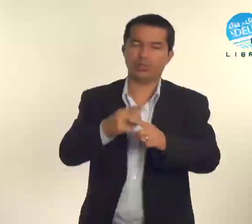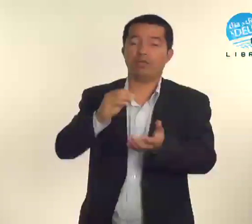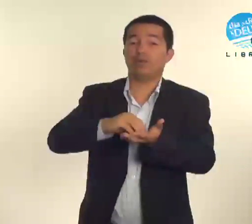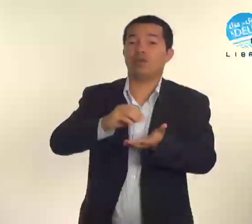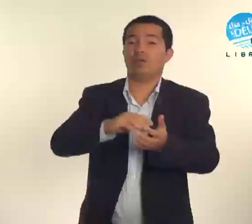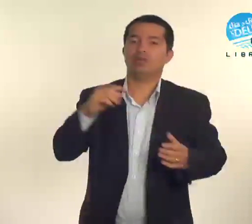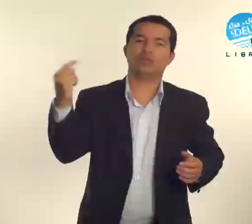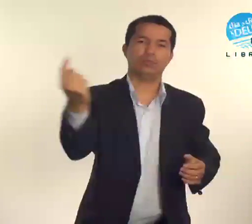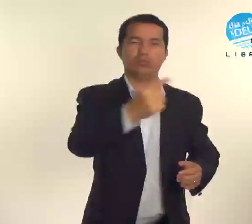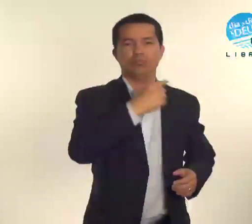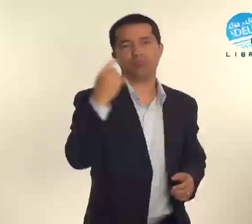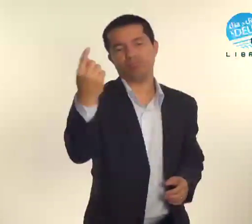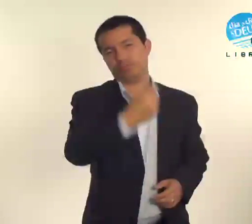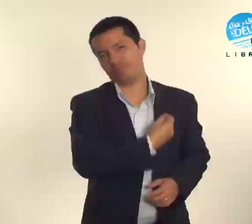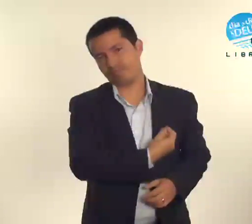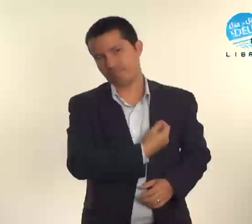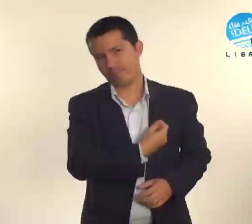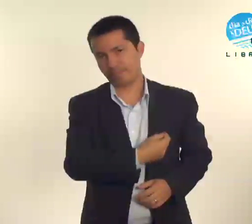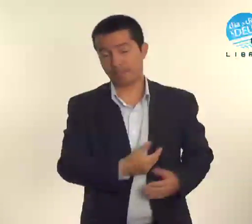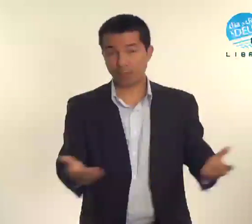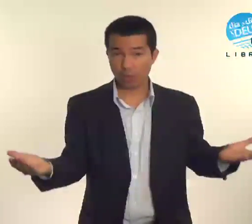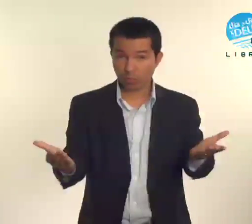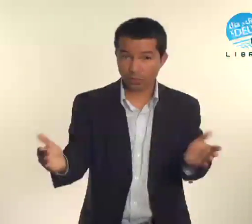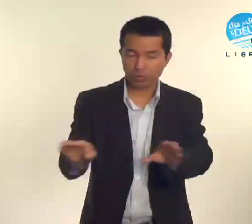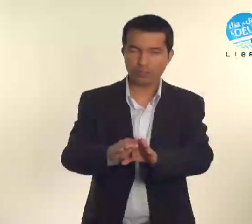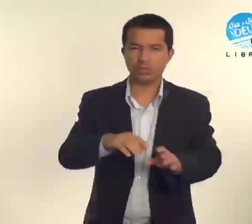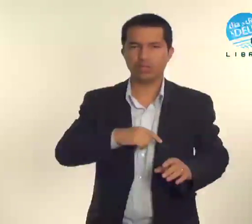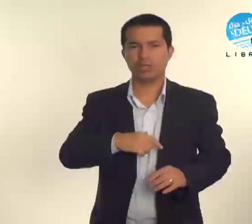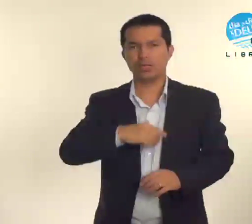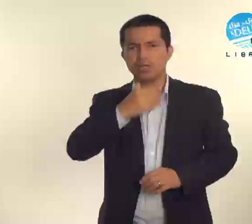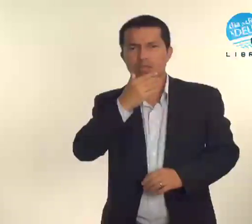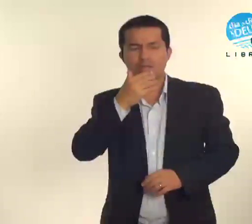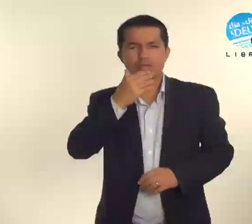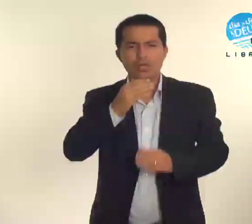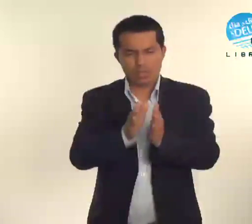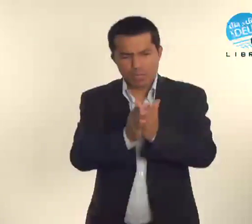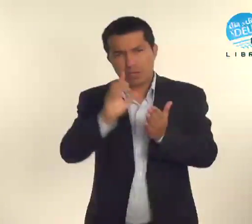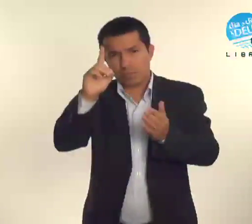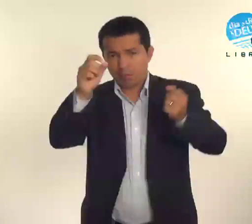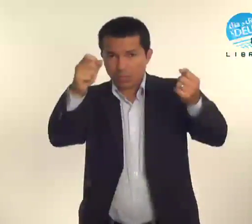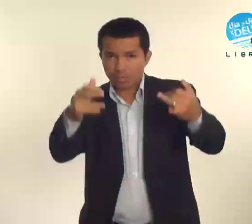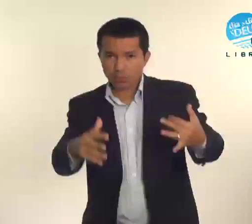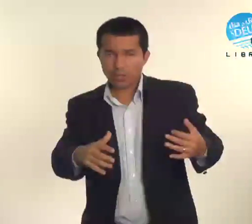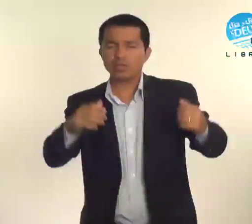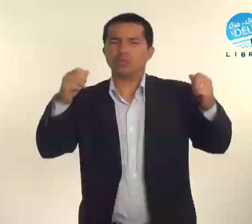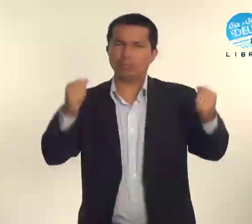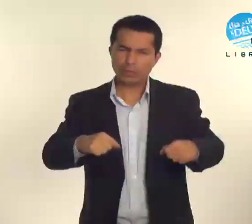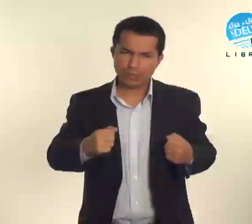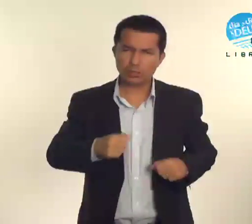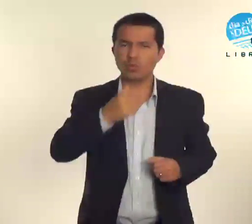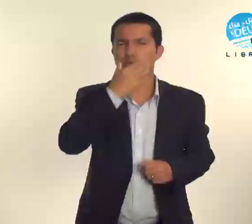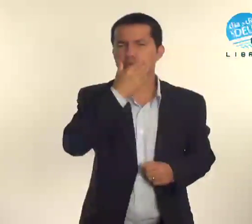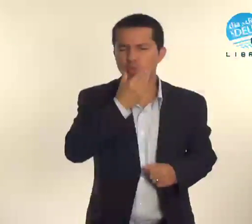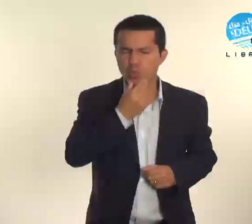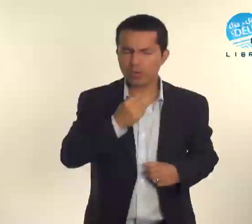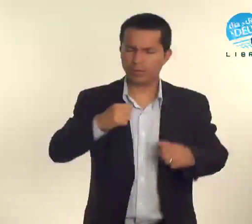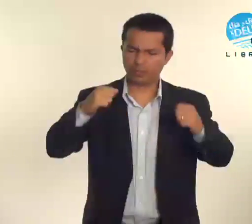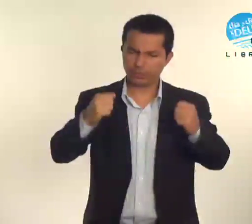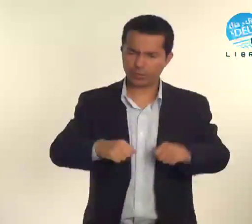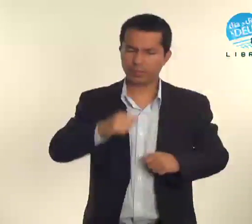Faz falta para nós. E é por isso que a Bíblia diz, olha, você vai casar um homem e uma mulher assim, assim, vai